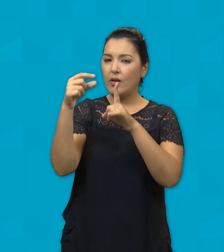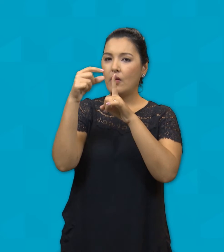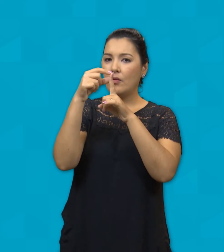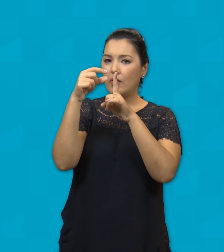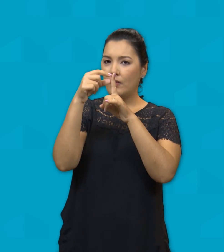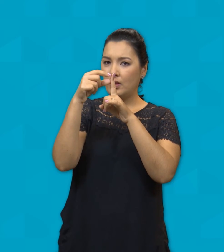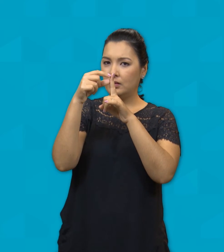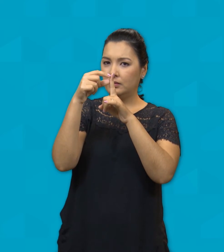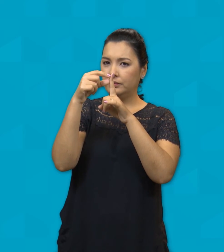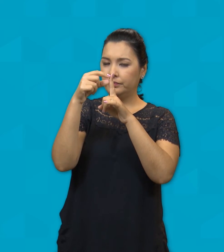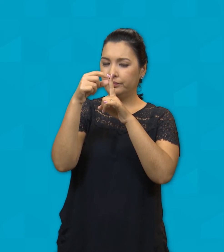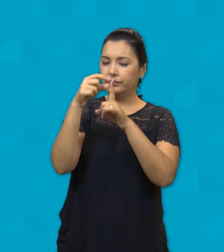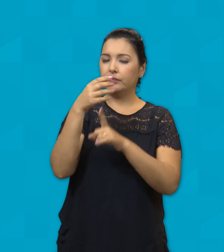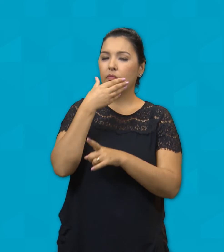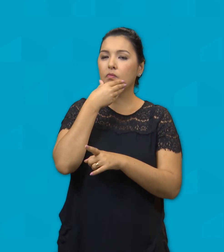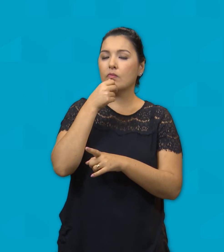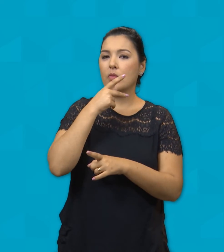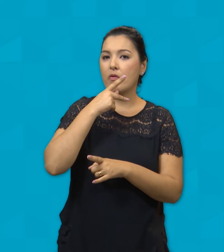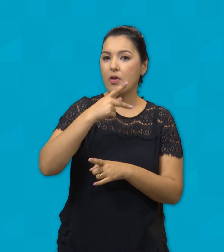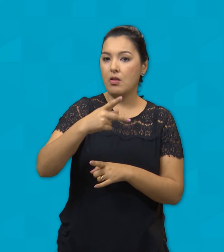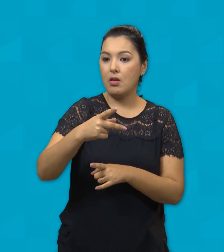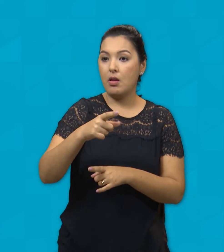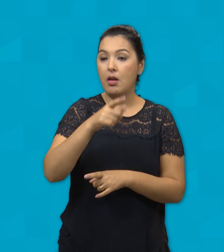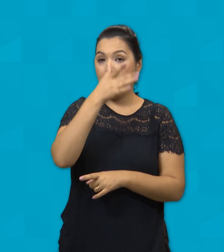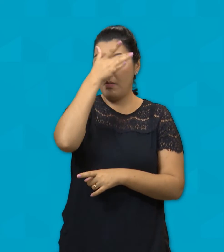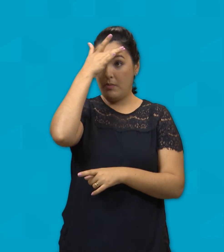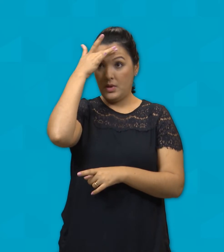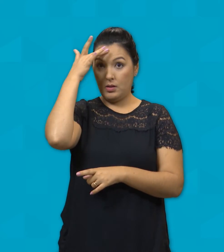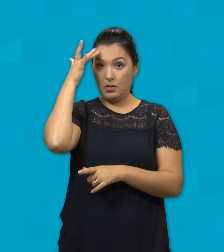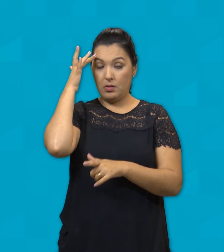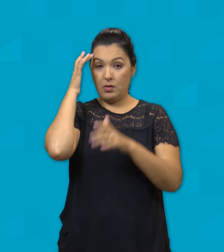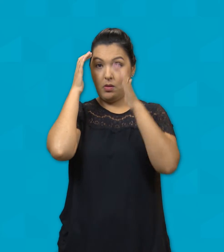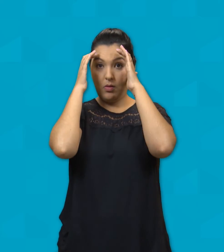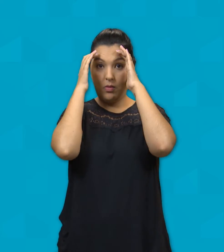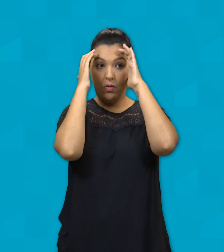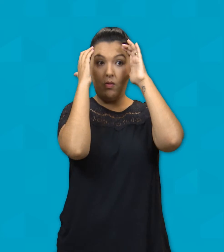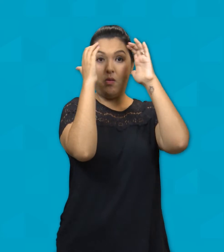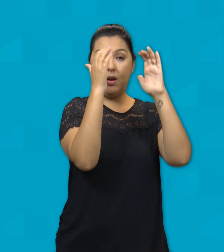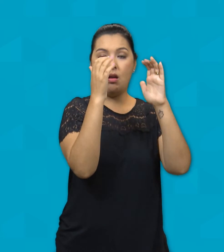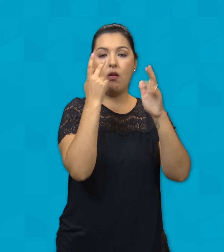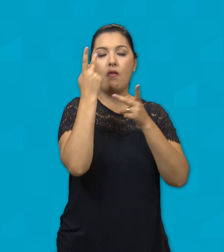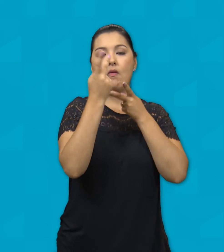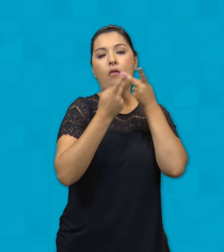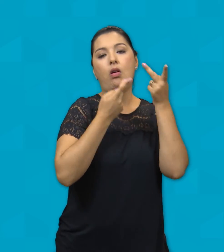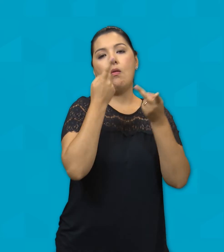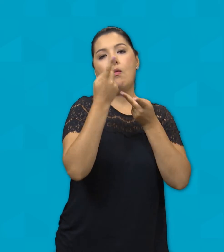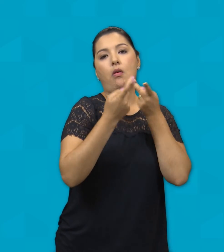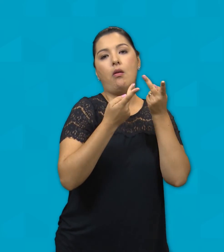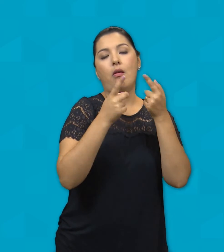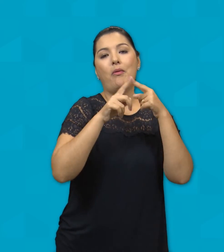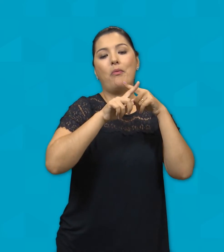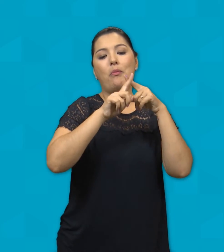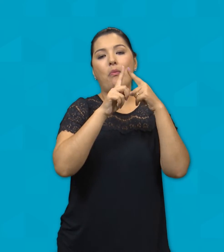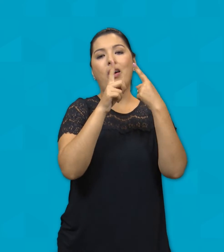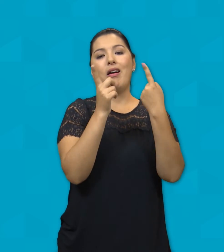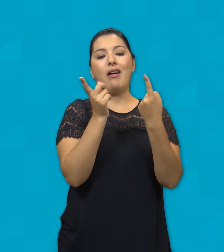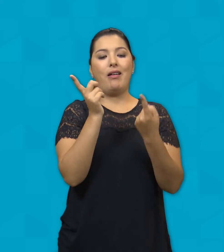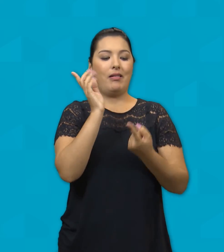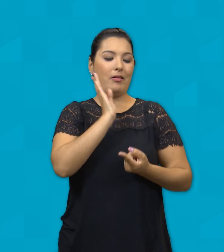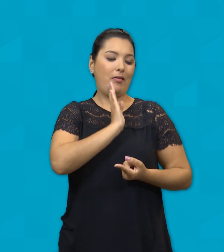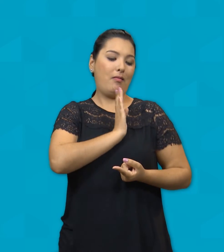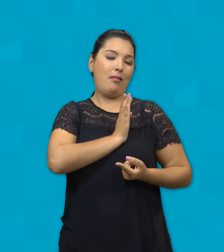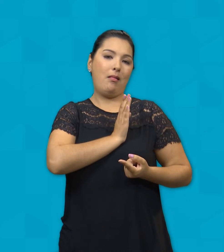profeta Isaías: este povo me honra com os lábios, mas o coração deles